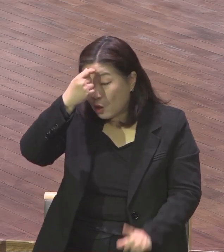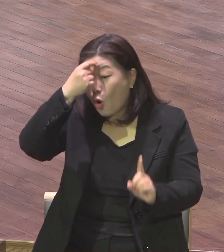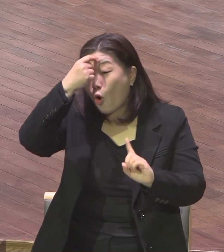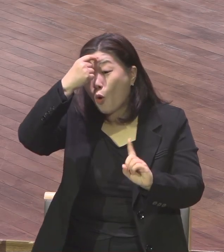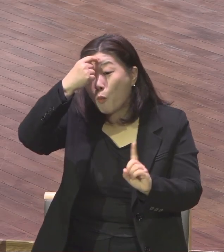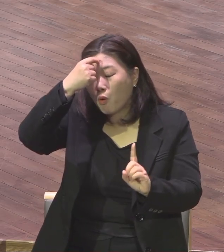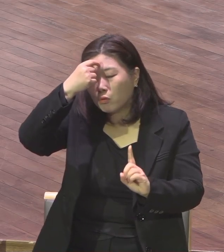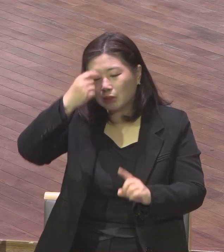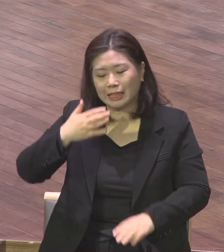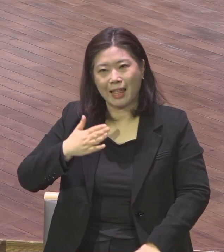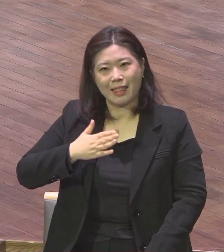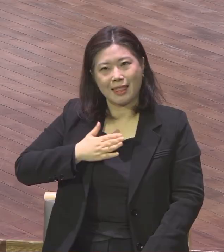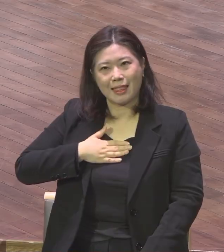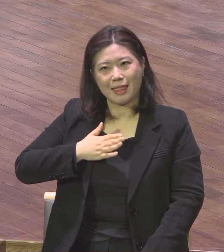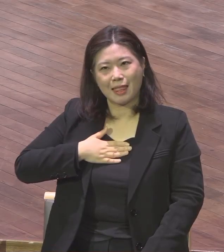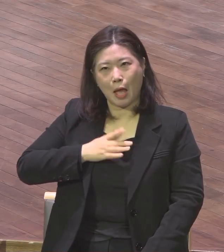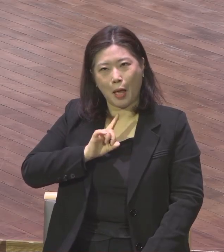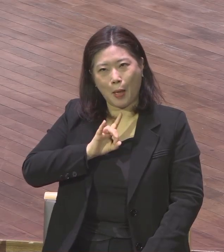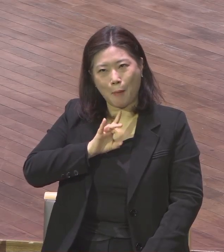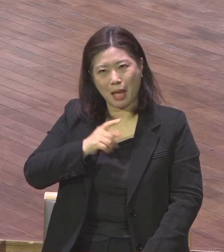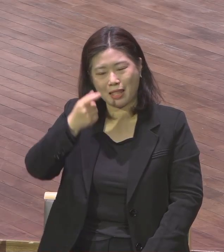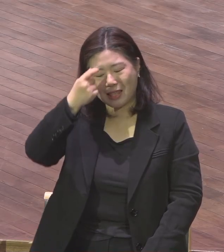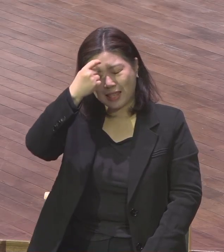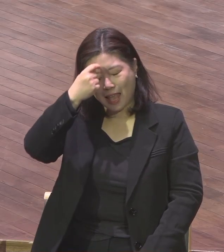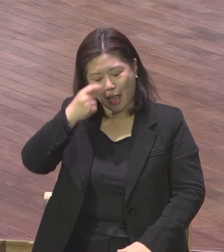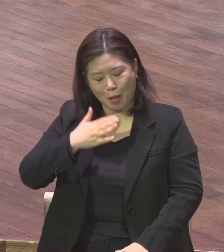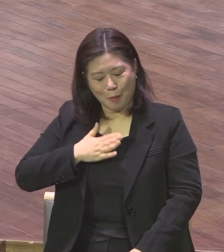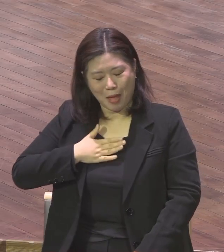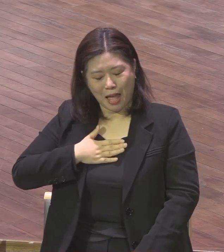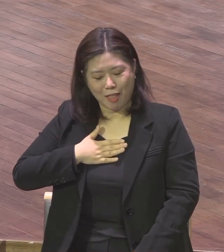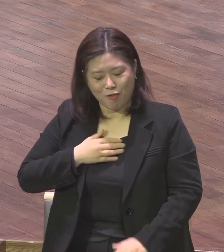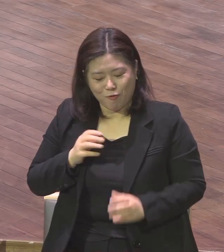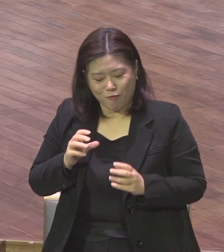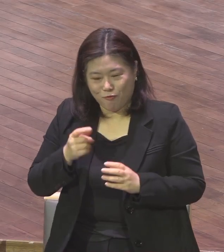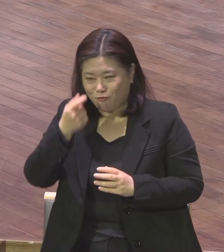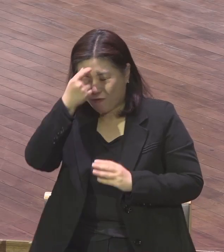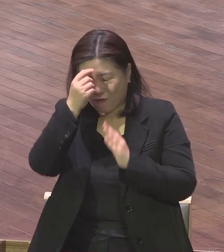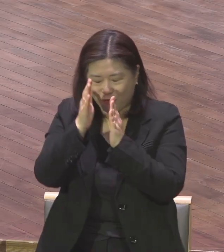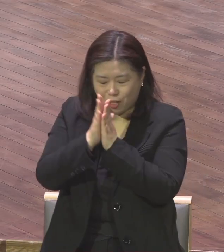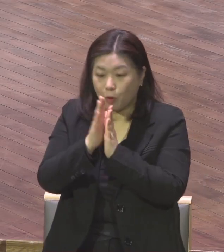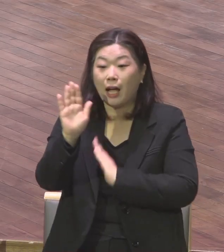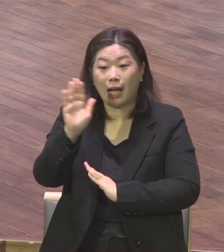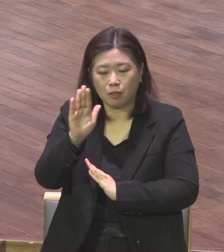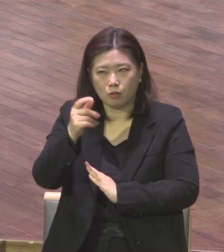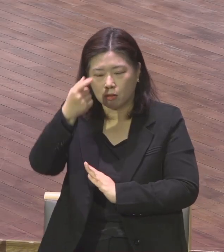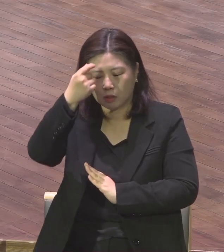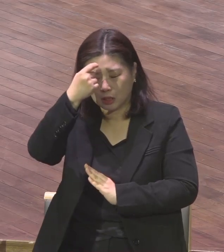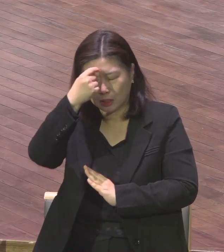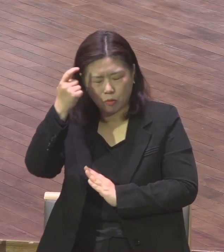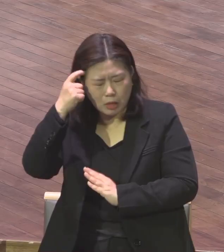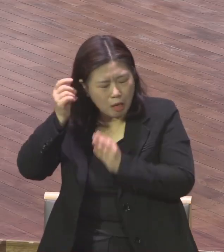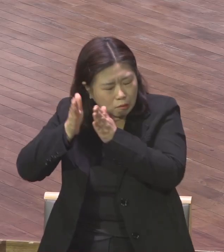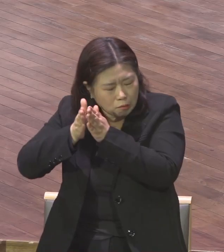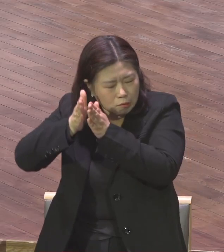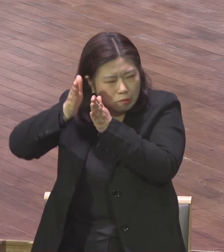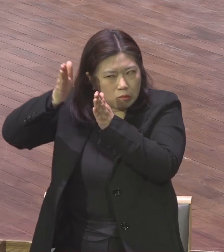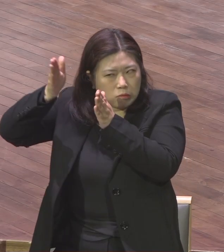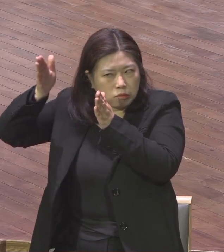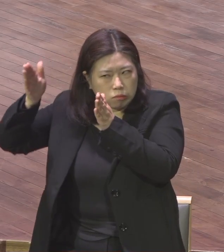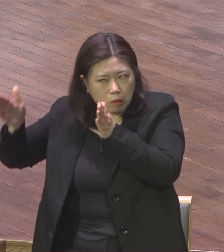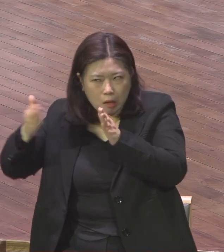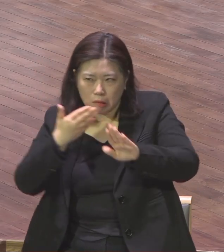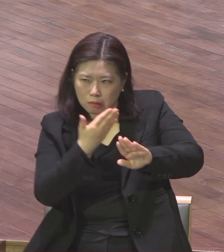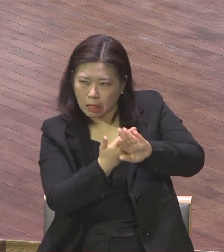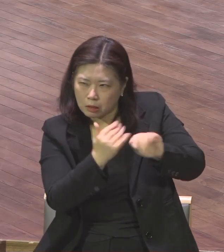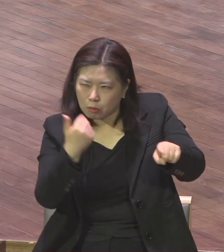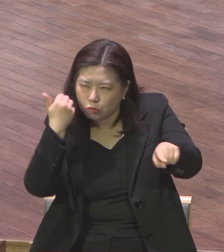울타리가 넓어질수록 신앙의 성숙도가 높아진다는 거지요. 신앙의 성숙도가.